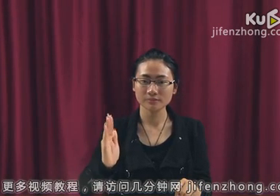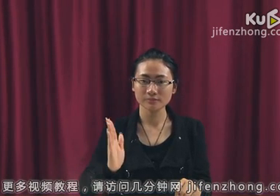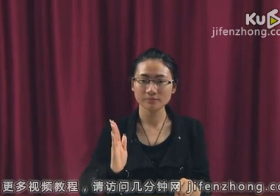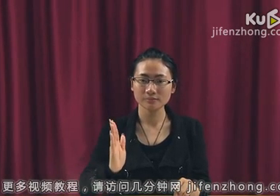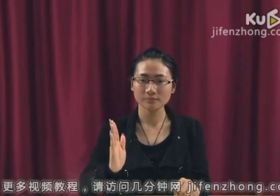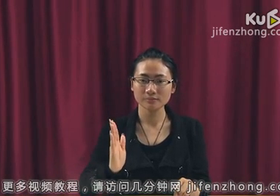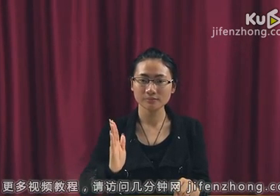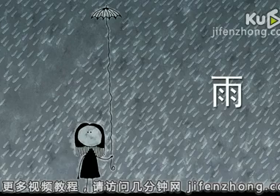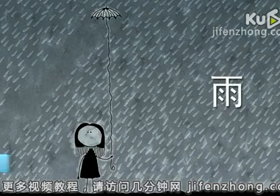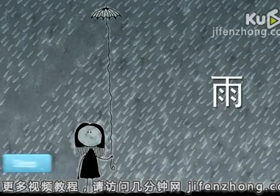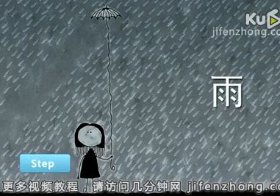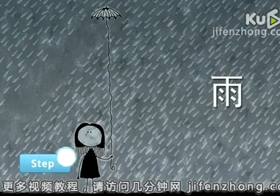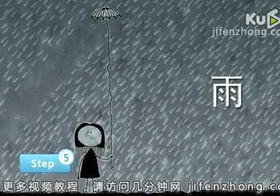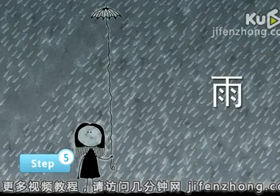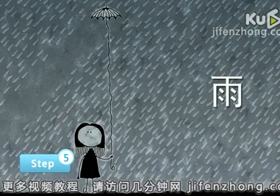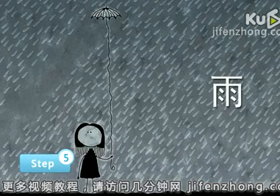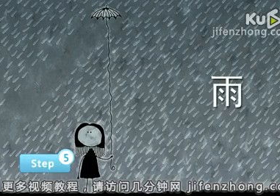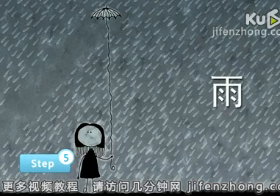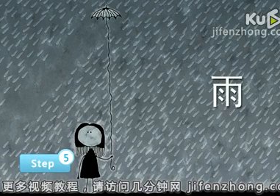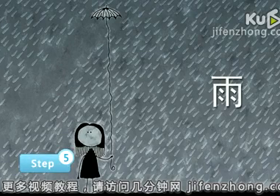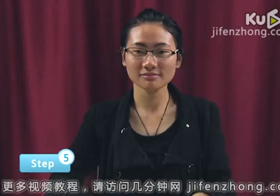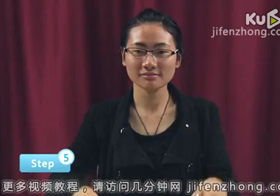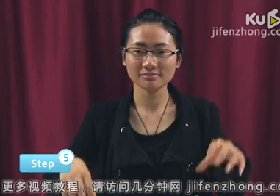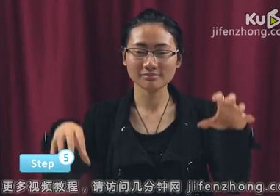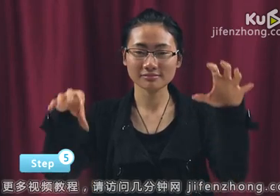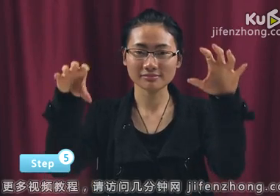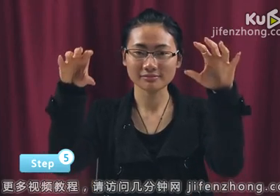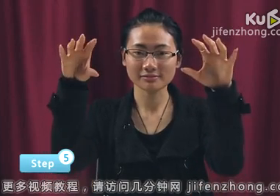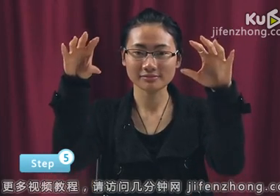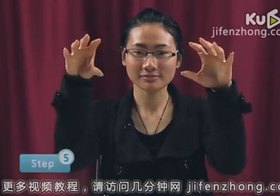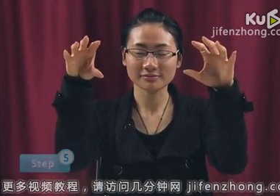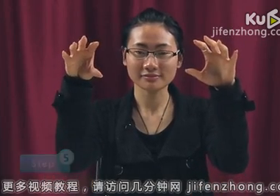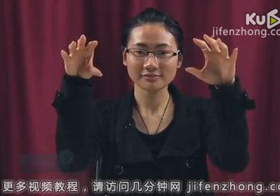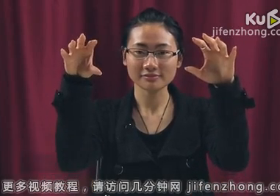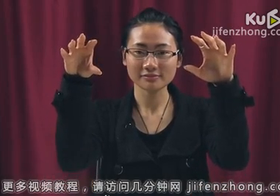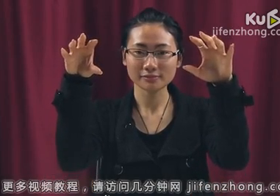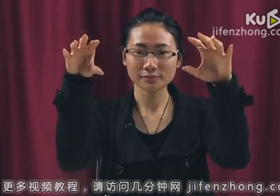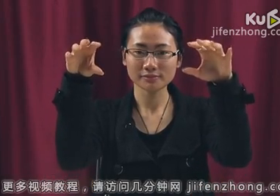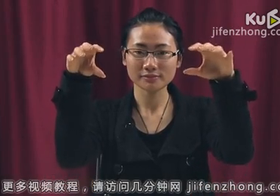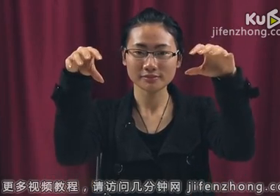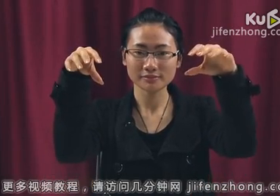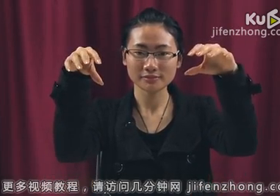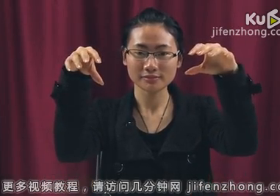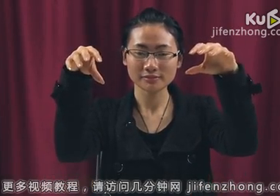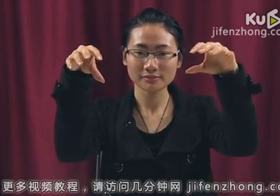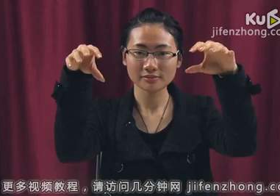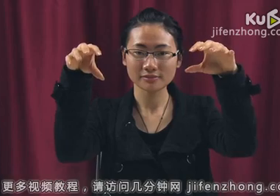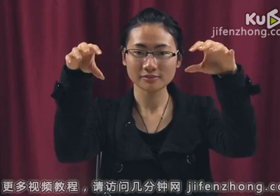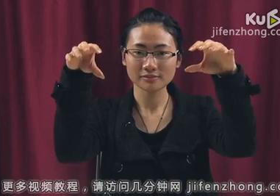风。第五步，雨。一手五指分开微曲，指尖向下，上下快速